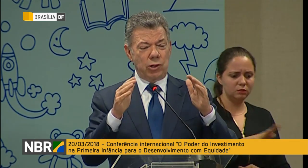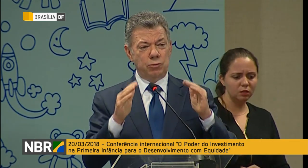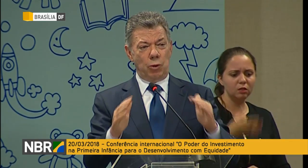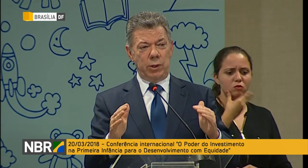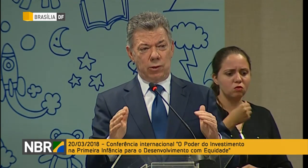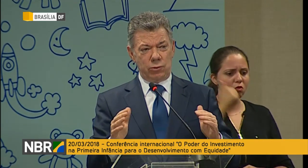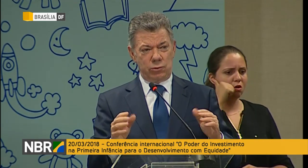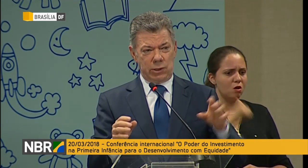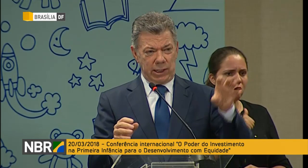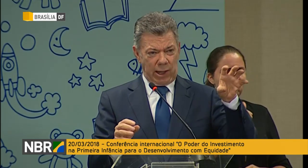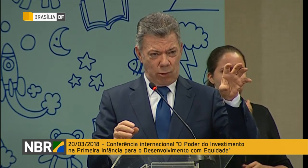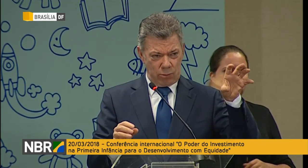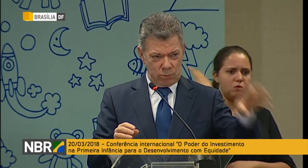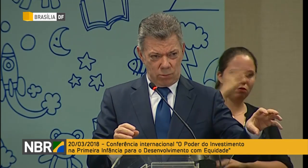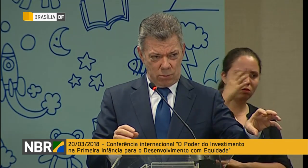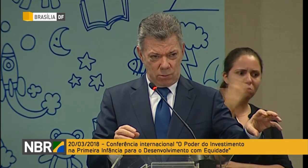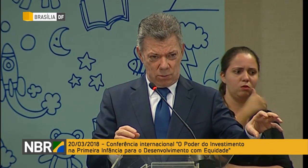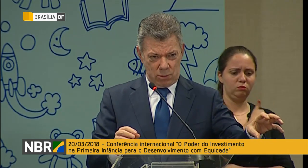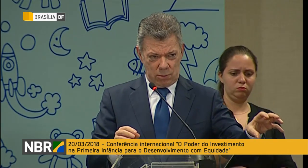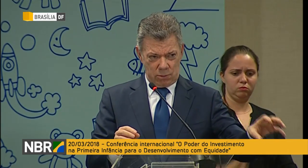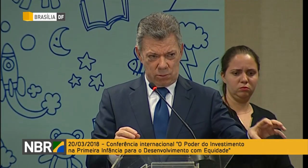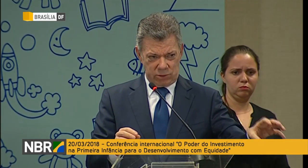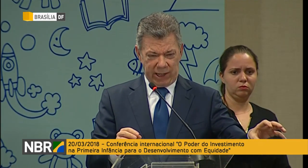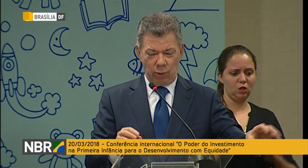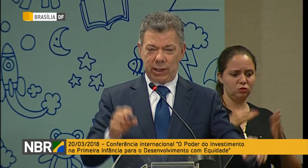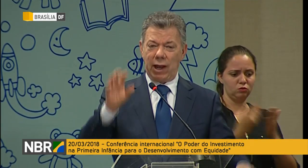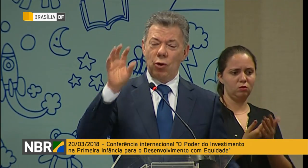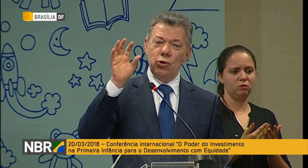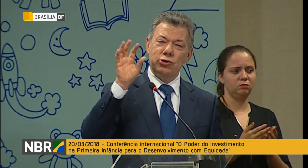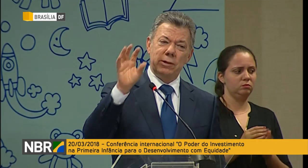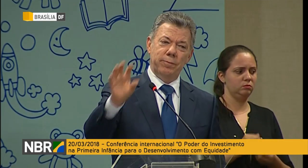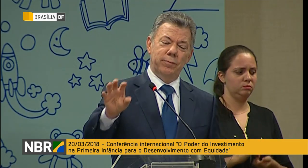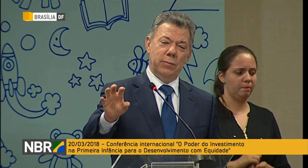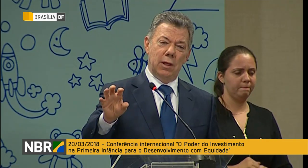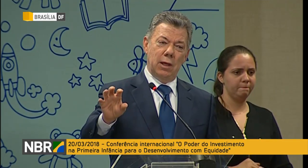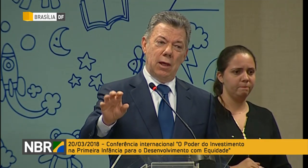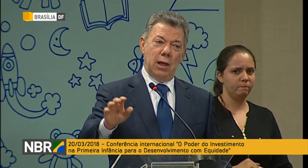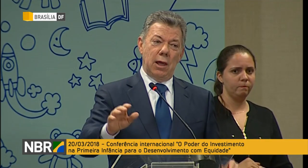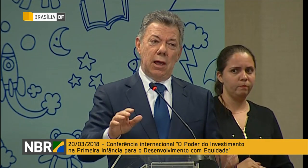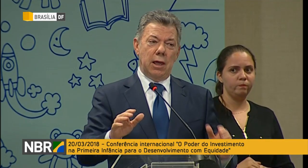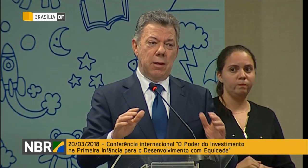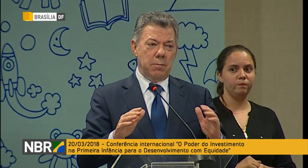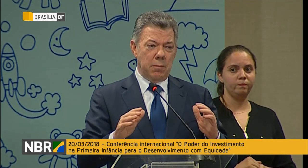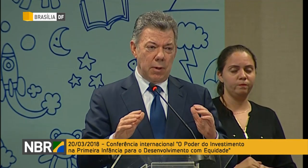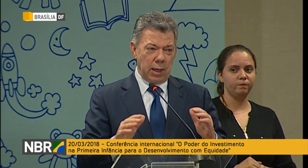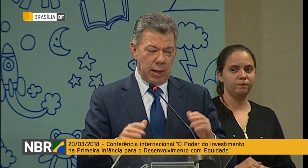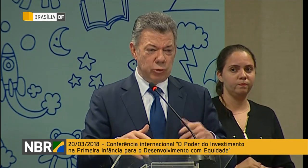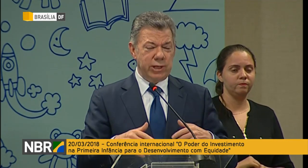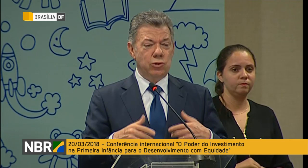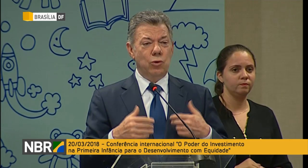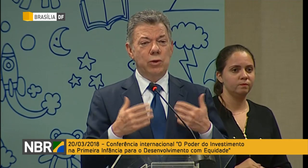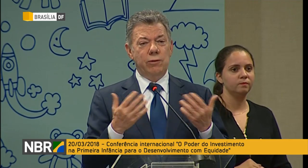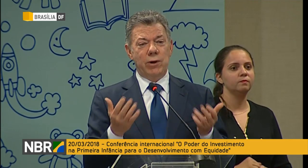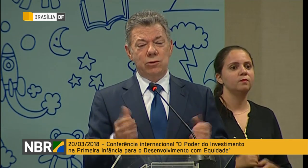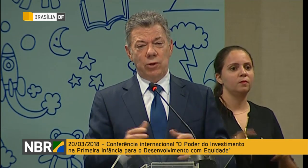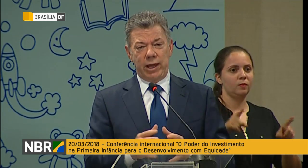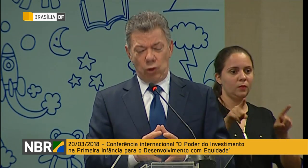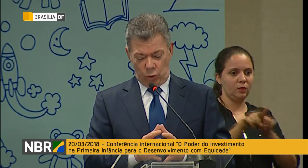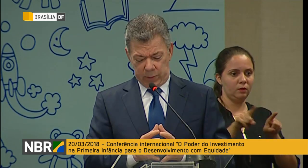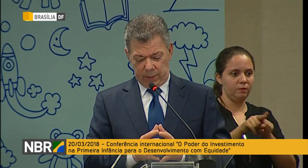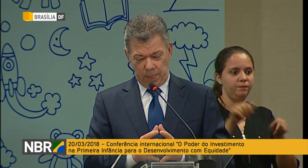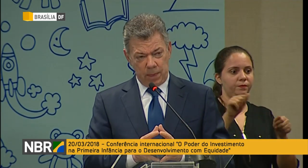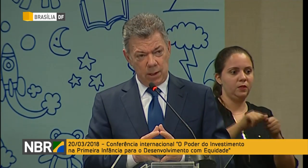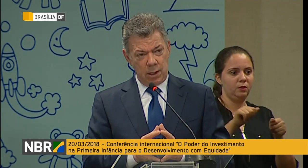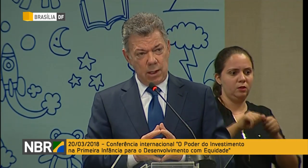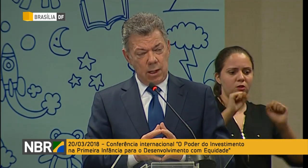crianças dos colégios públicos, de zero grau em diante,